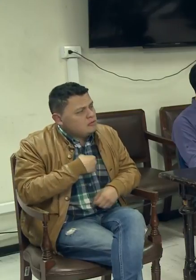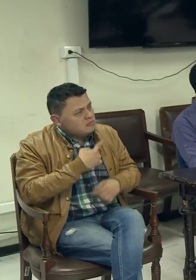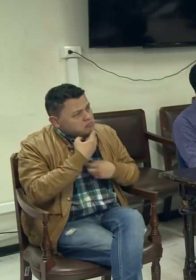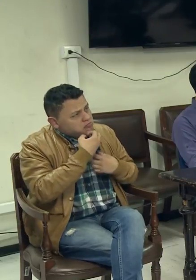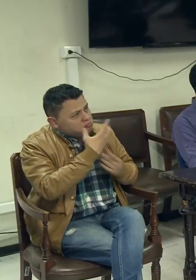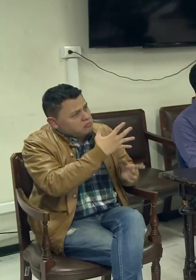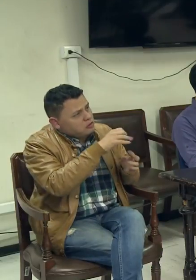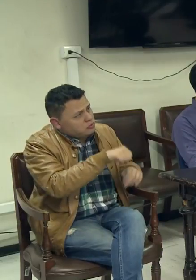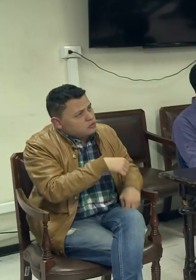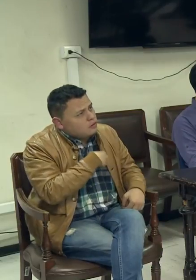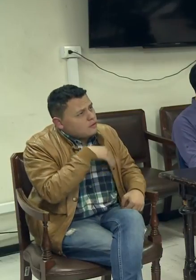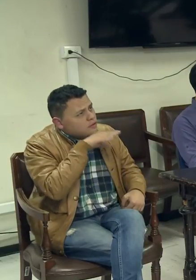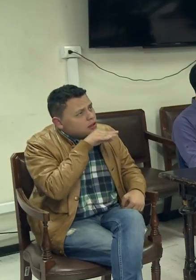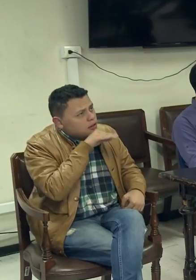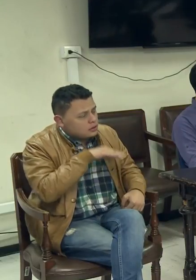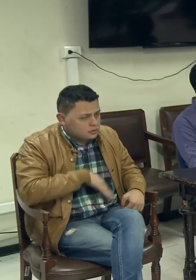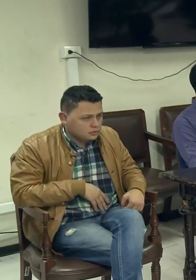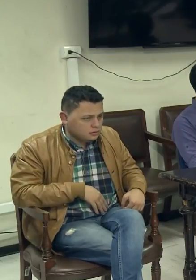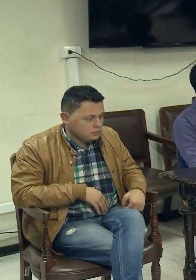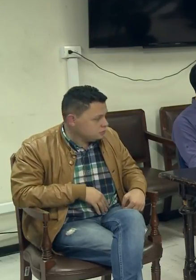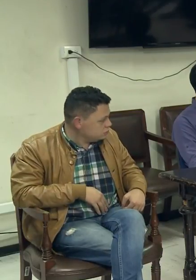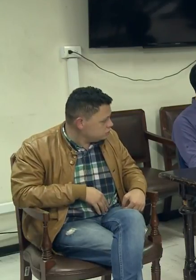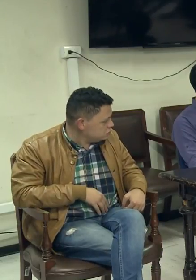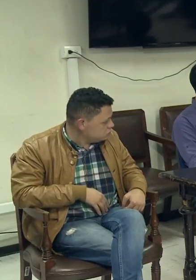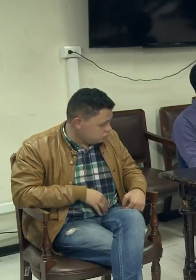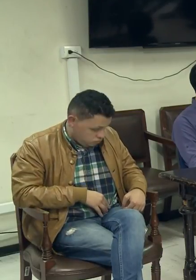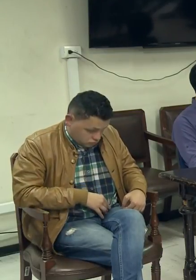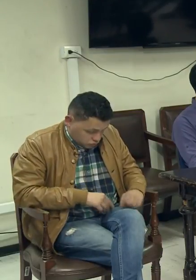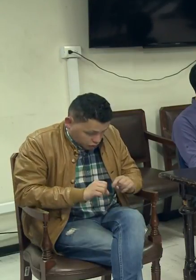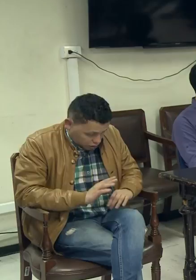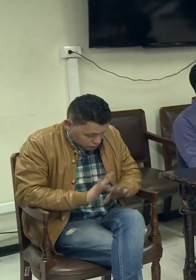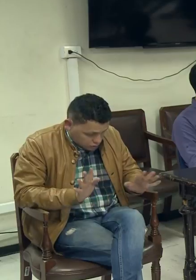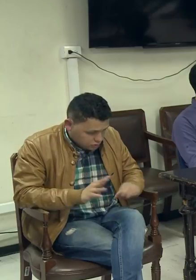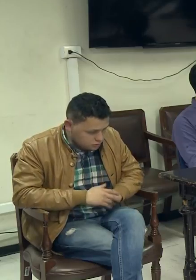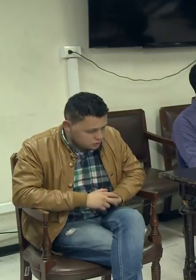¿puedo hablar? Puedes hablar, claro.